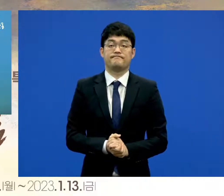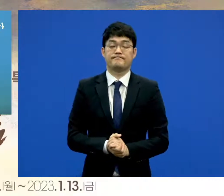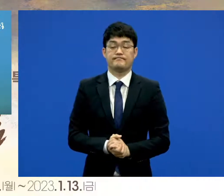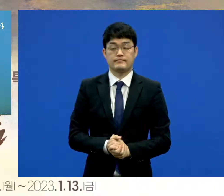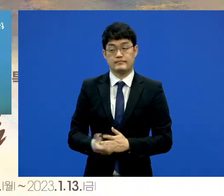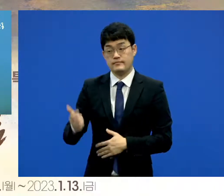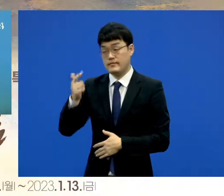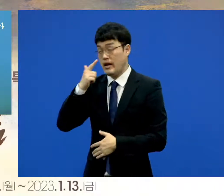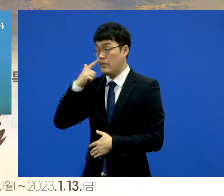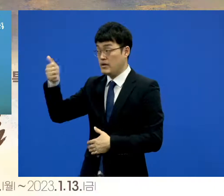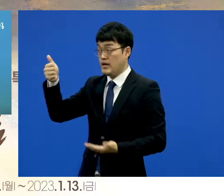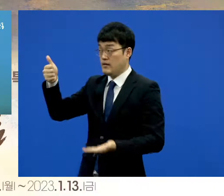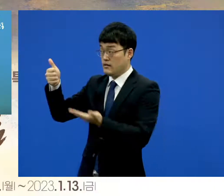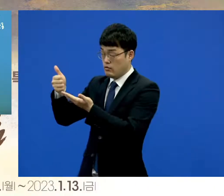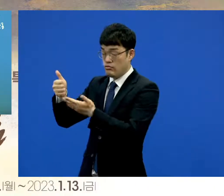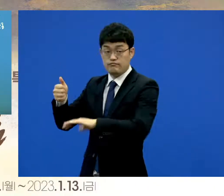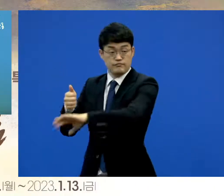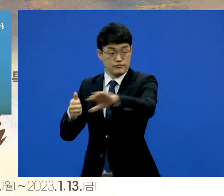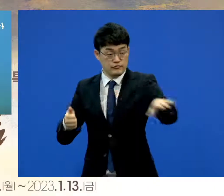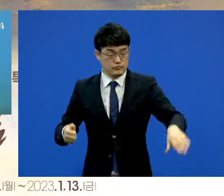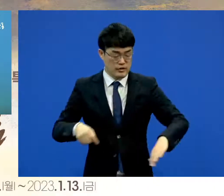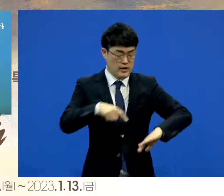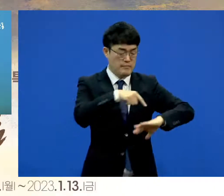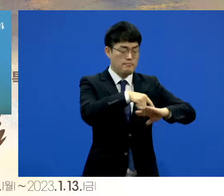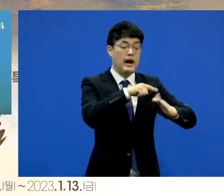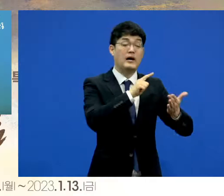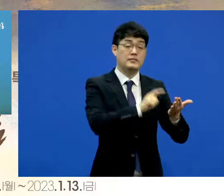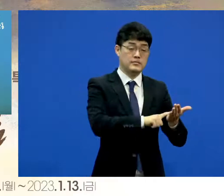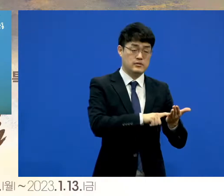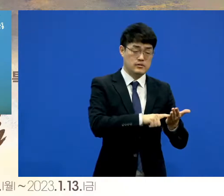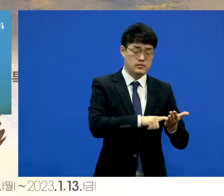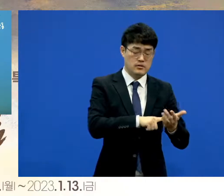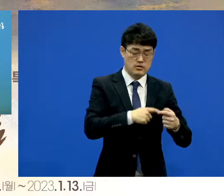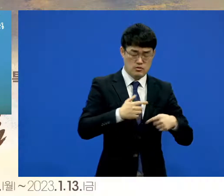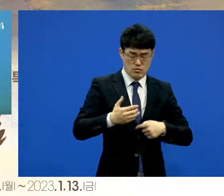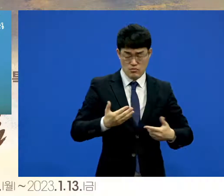아버지에게로 마음을 완전히 돌이키는 것이 회심입니다.